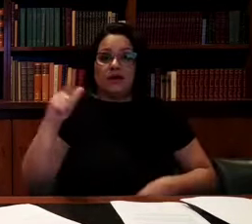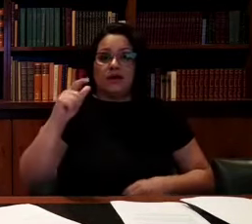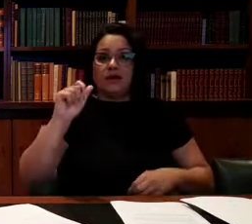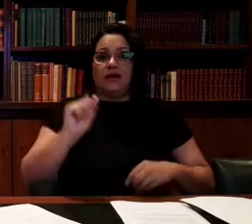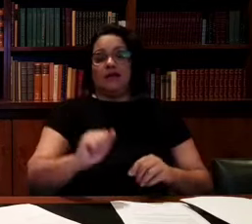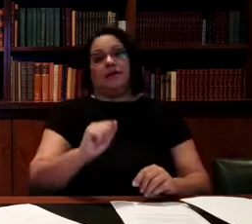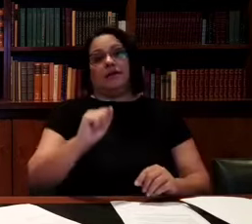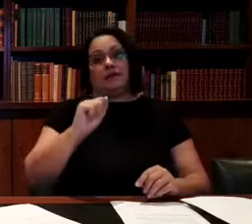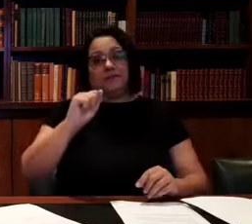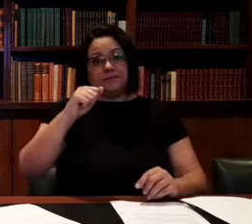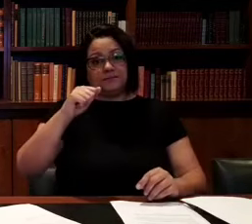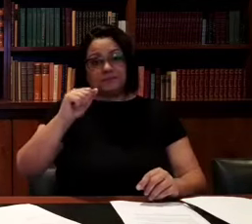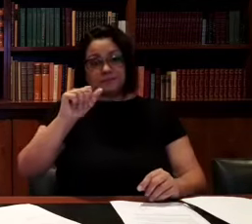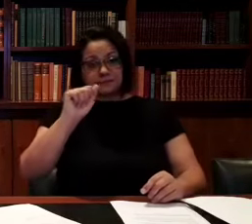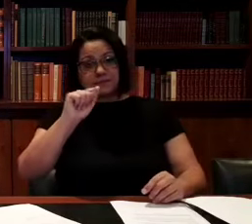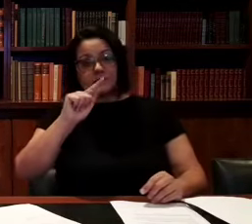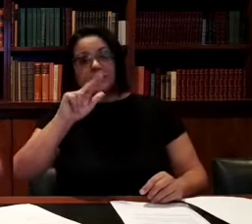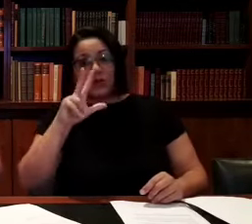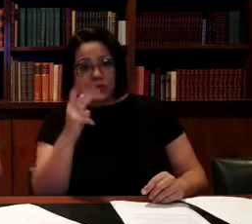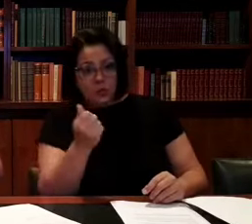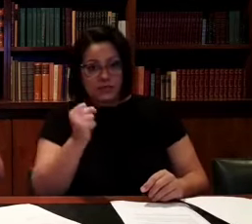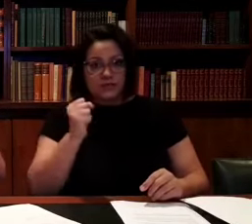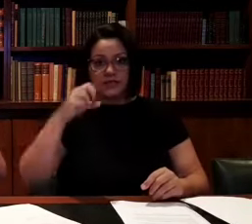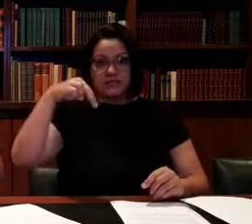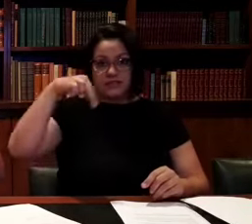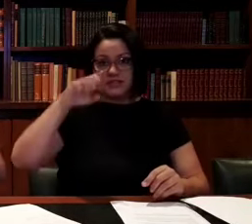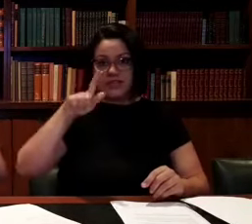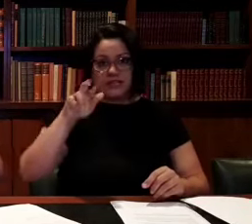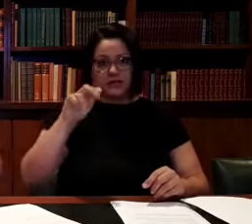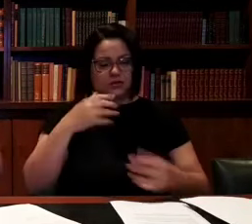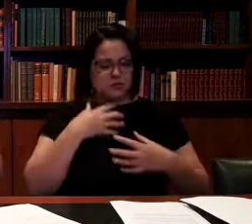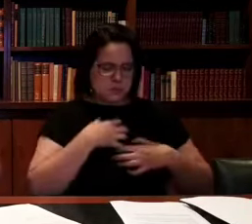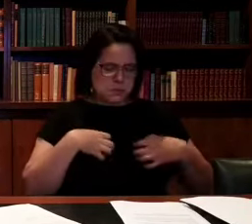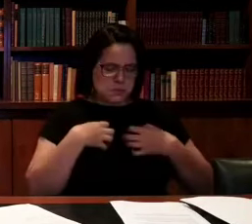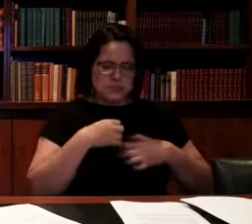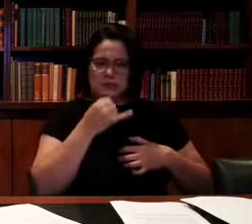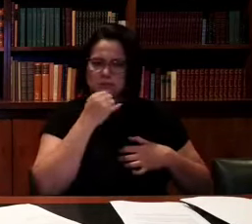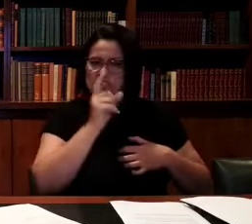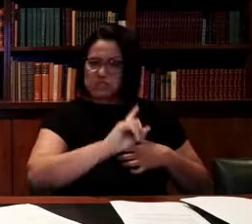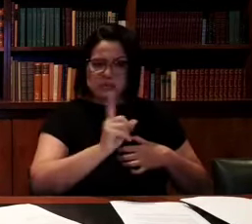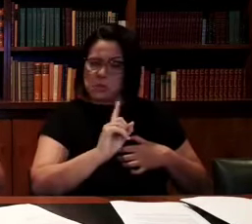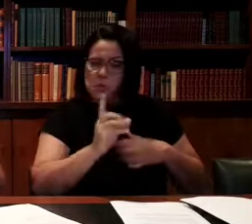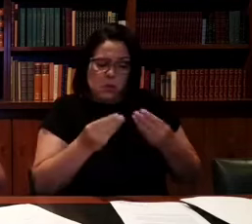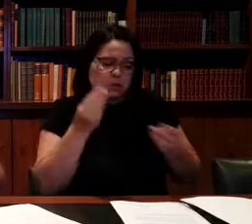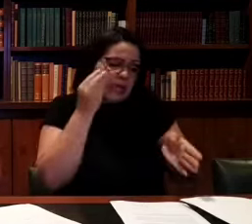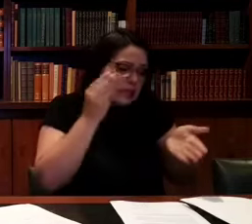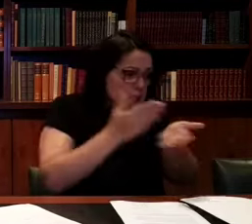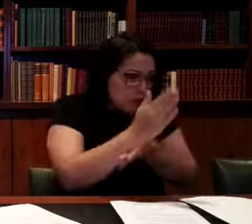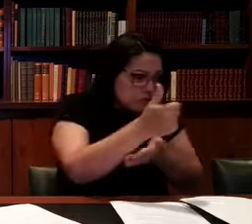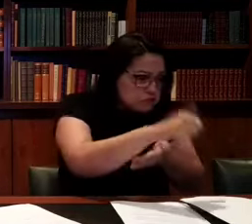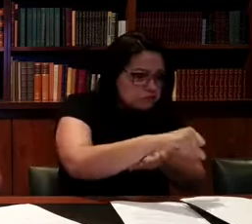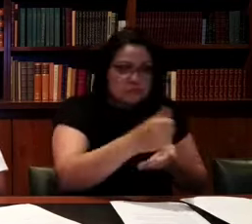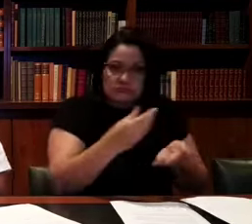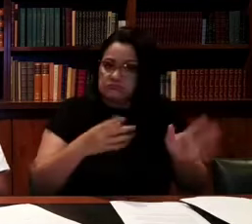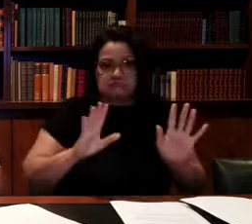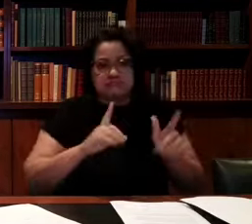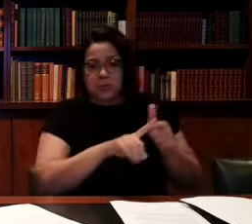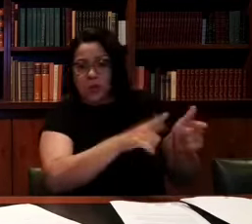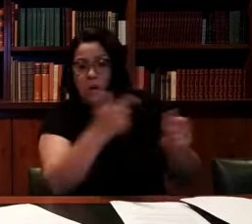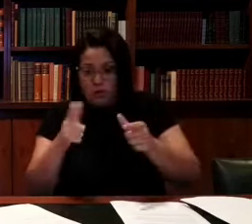militar das Agulhas Negras e fica enchendo e não estou chateado não a tentativa como agora pouco né Eu tô alguns